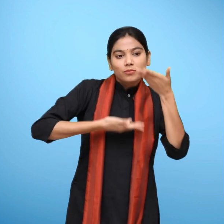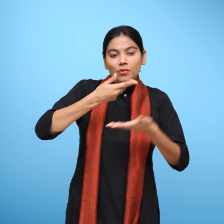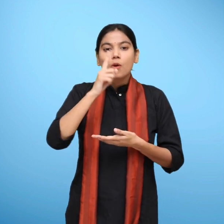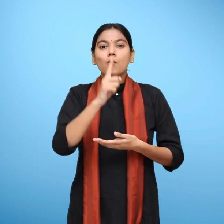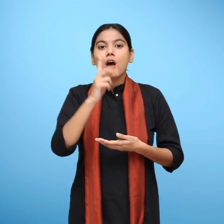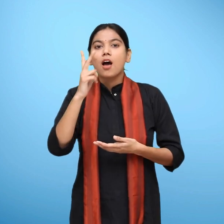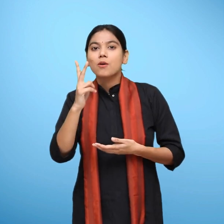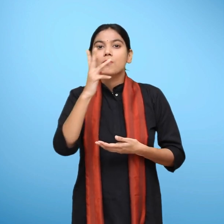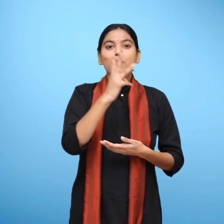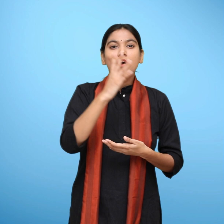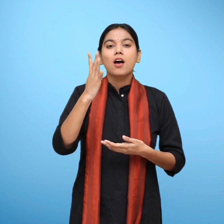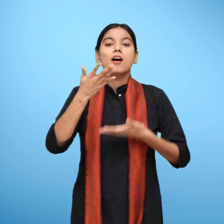गिनती सिखा रही